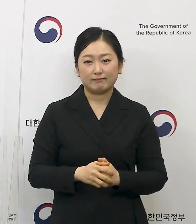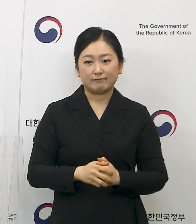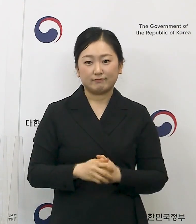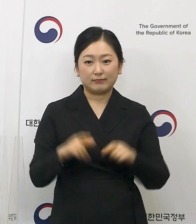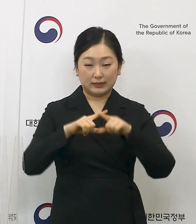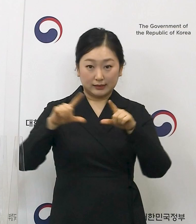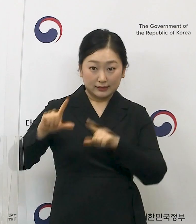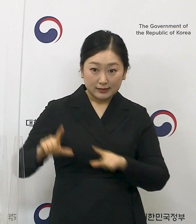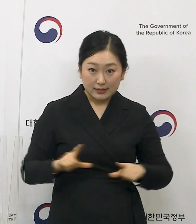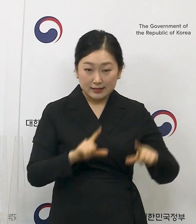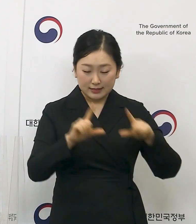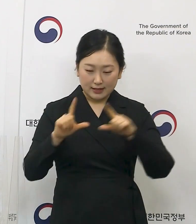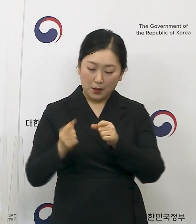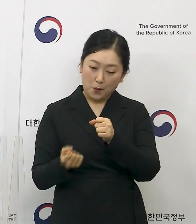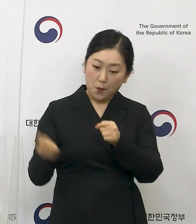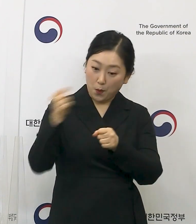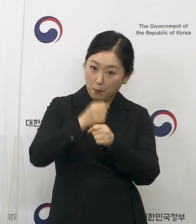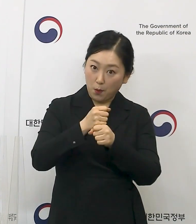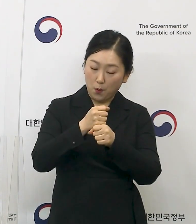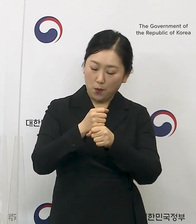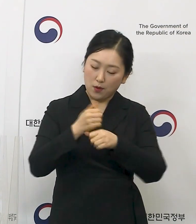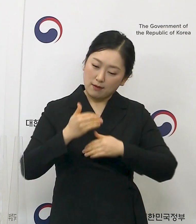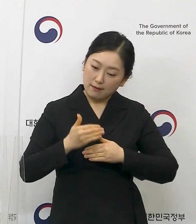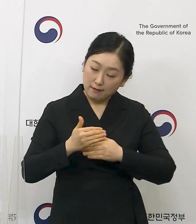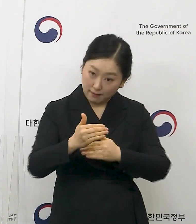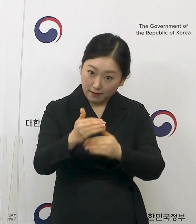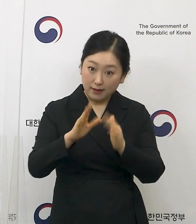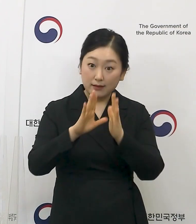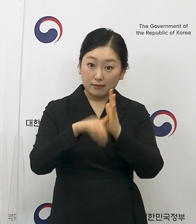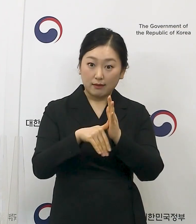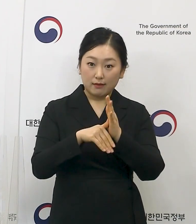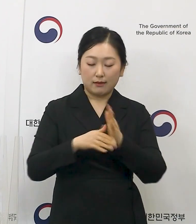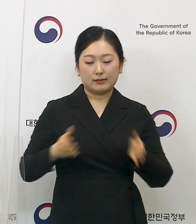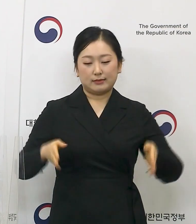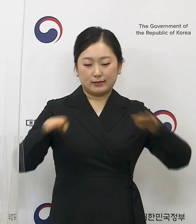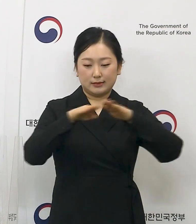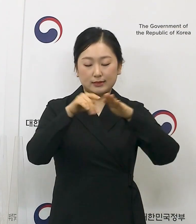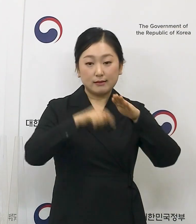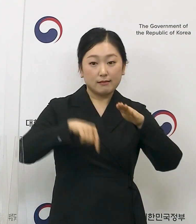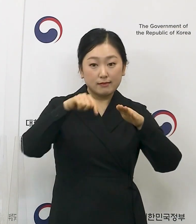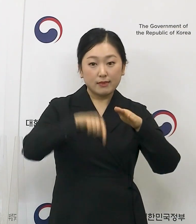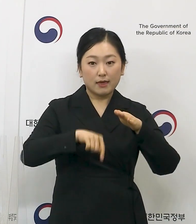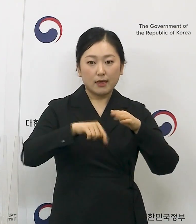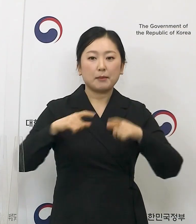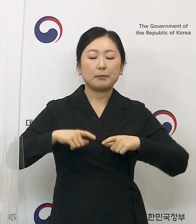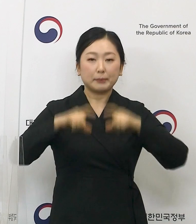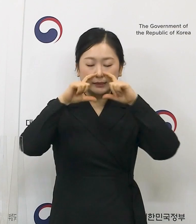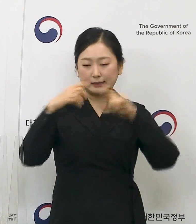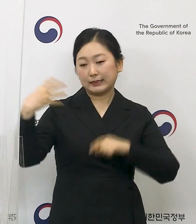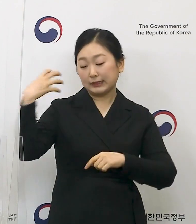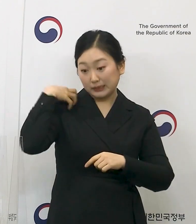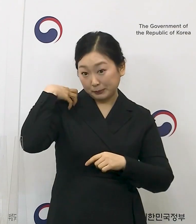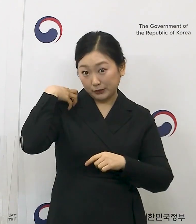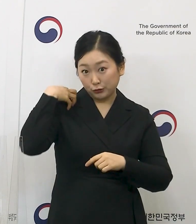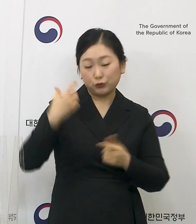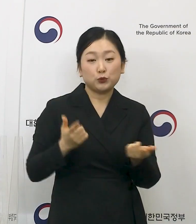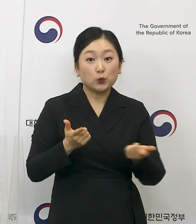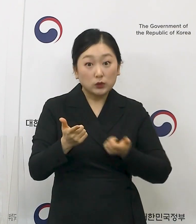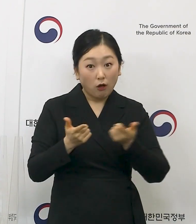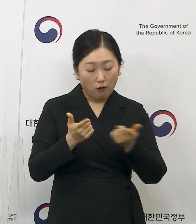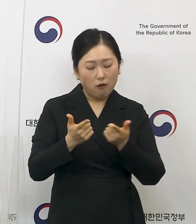일상 회복으로 나아가는 과정에서 방역 당국은 실내 마스크 착용 의무 조정도 지속적으로 검토를